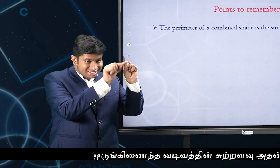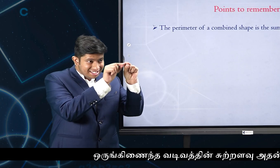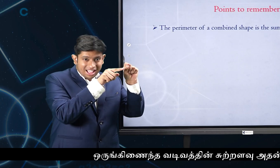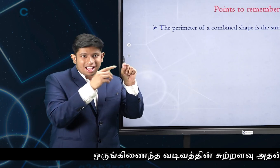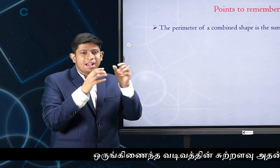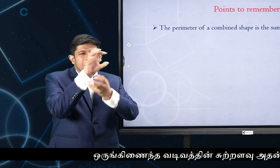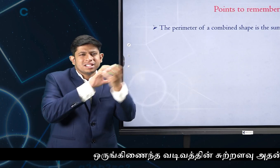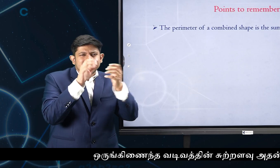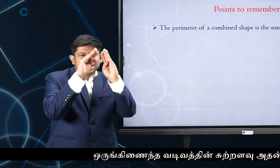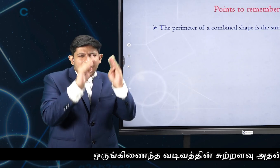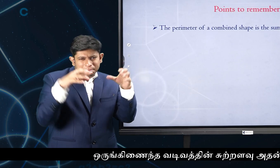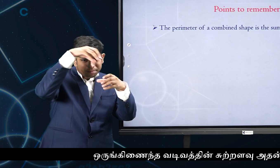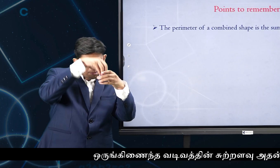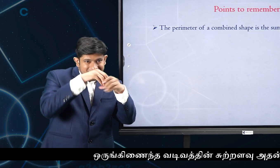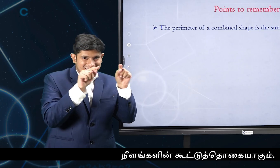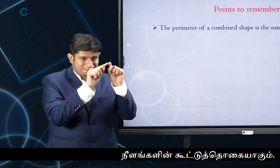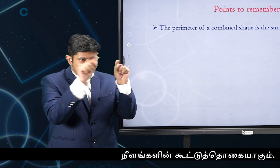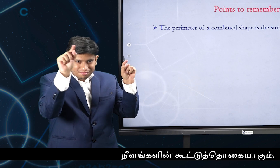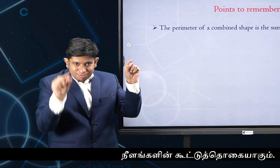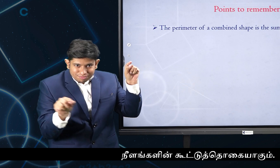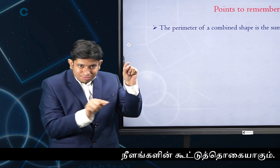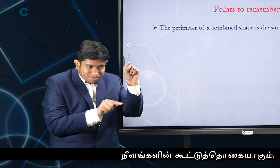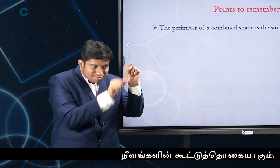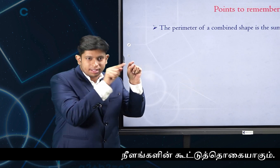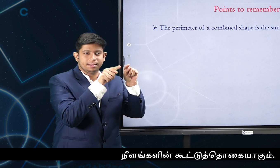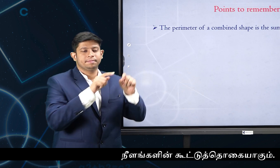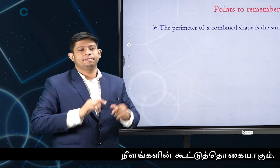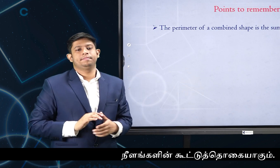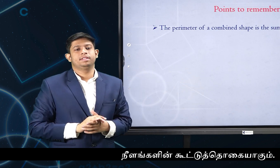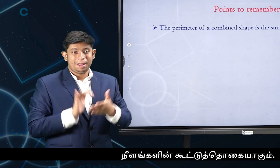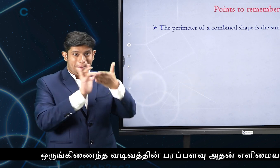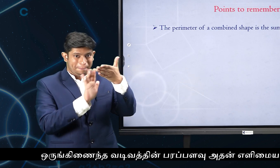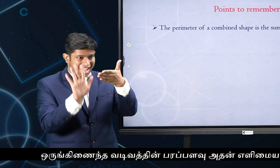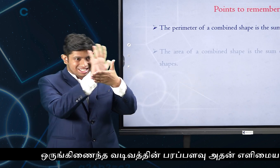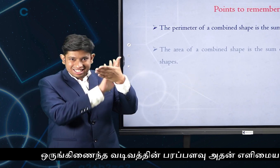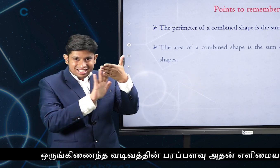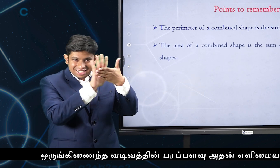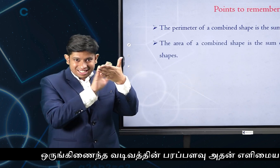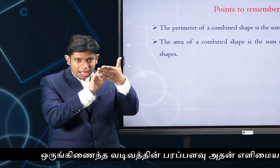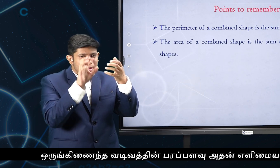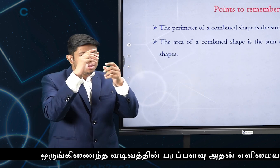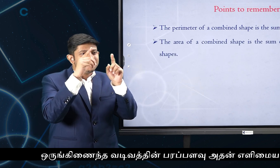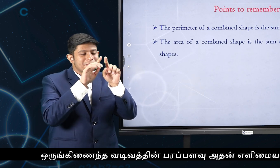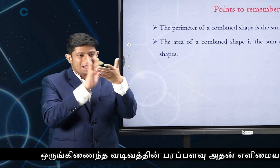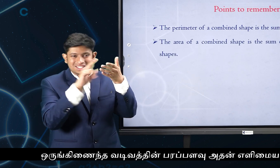வடிவத்தின் சுற்றளவு அதன் பக்க நீளத்தின் கூட்டுத்தொகை ஆகும். ஒரு ஒருங்கிணைந்த வடிவத்தின்